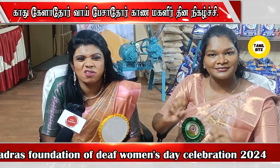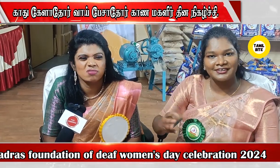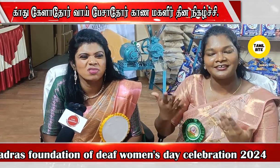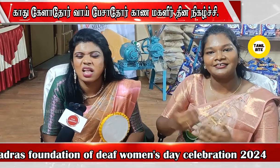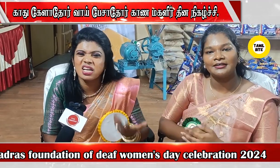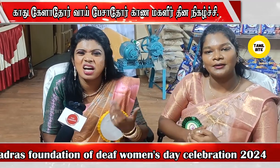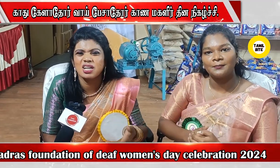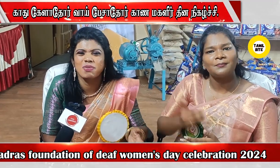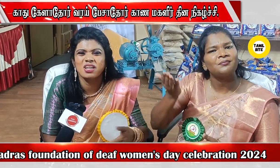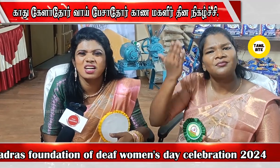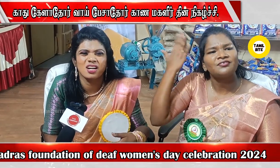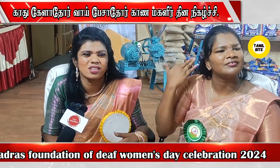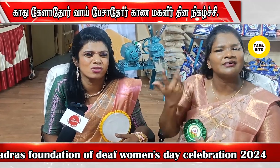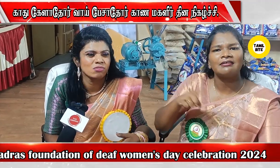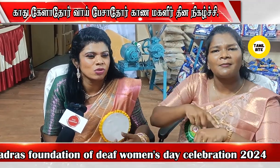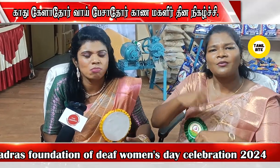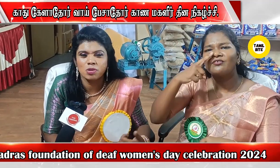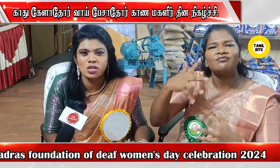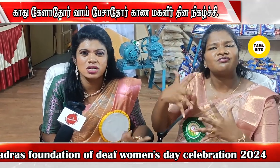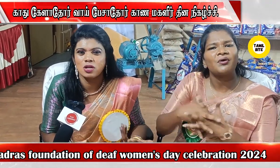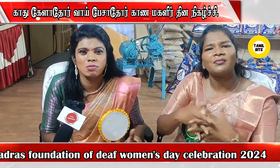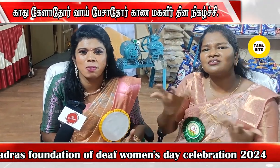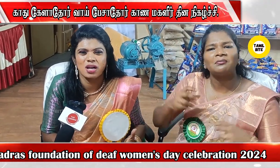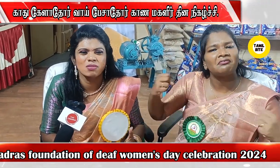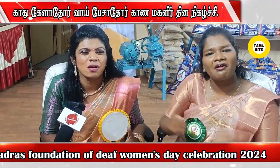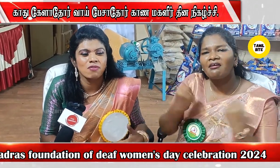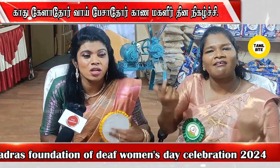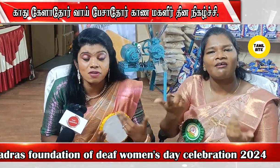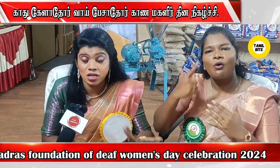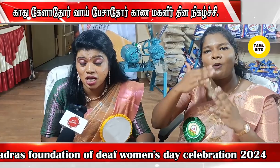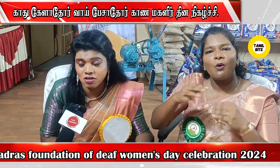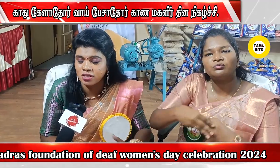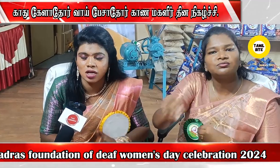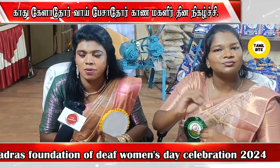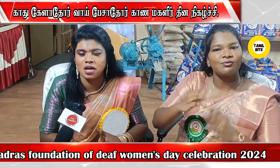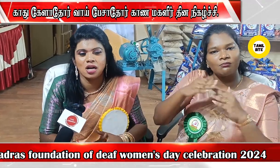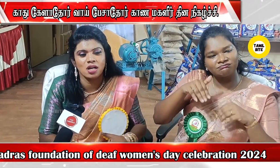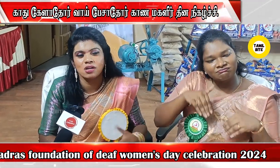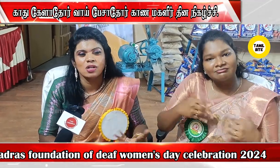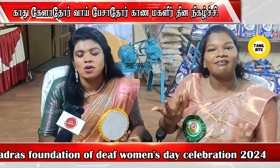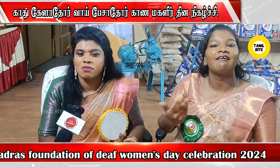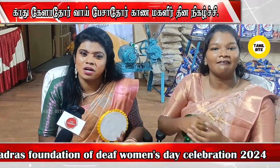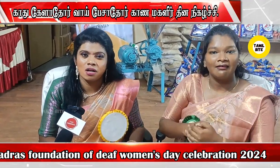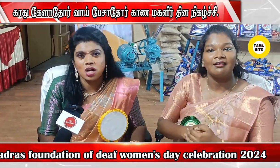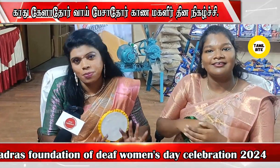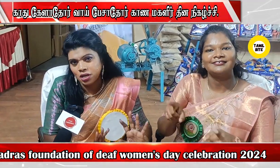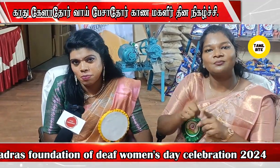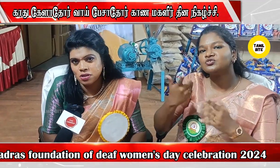kapan? Anu kait la pendal la, umba mesti ni urme pan la. Beli ni beli katawan tayar kapan? Nada, mana angsa apiye kerap